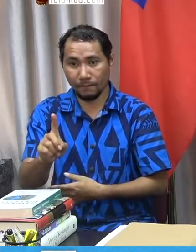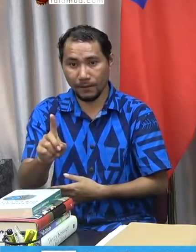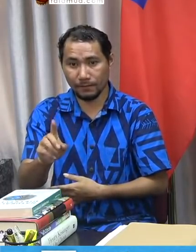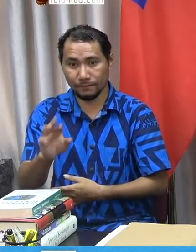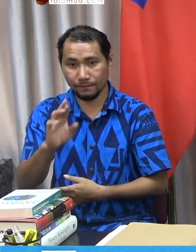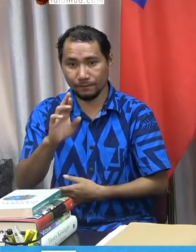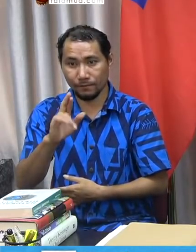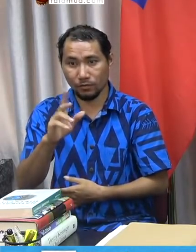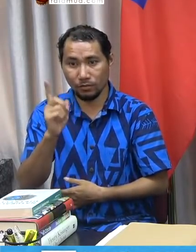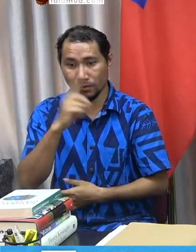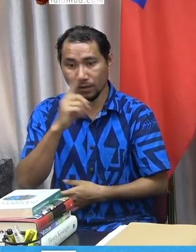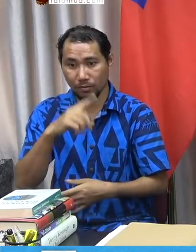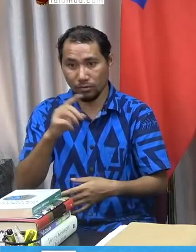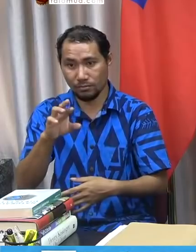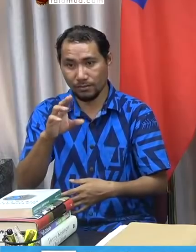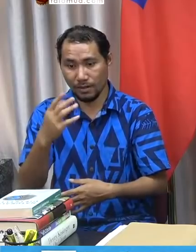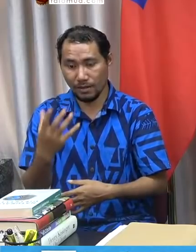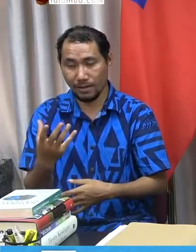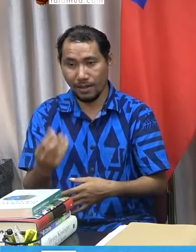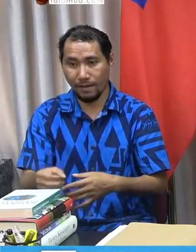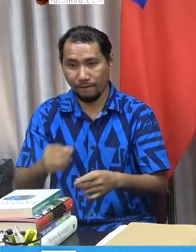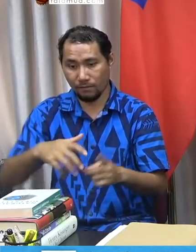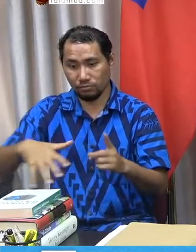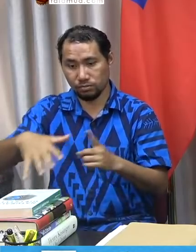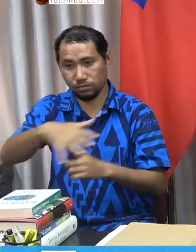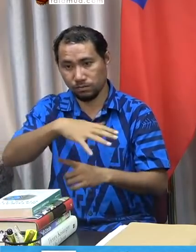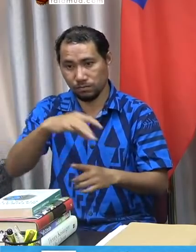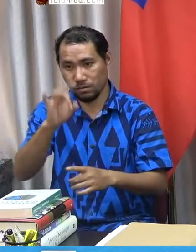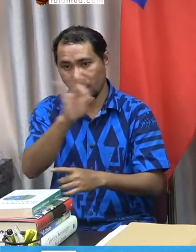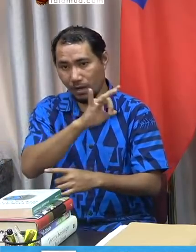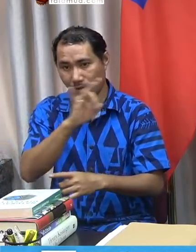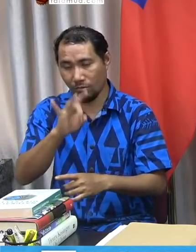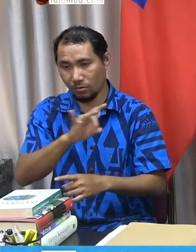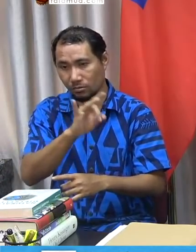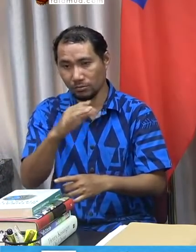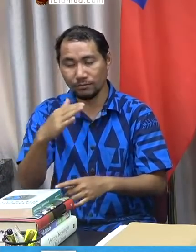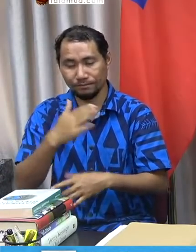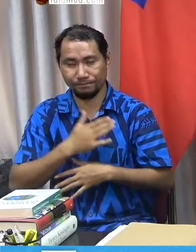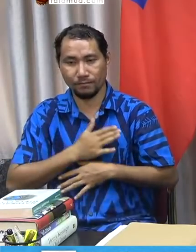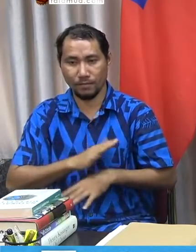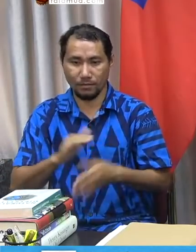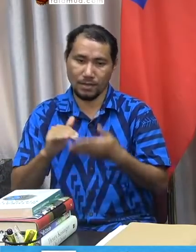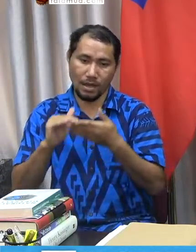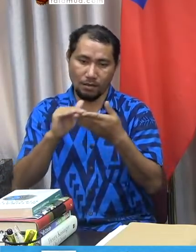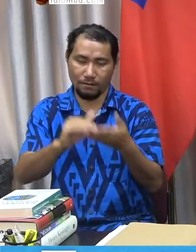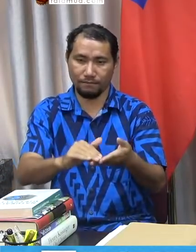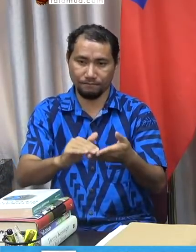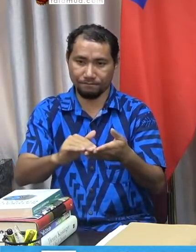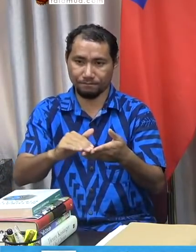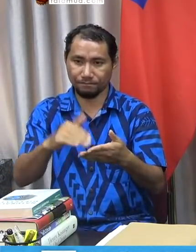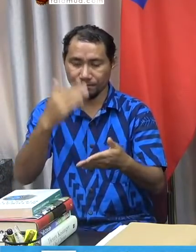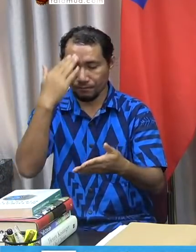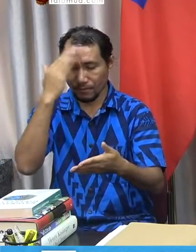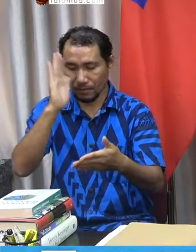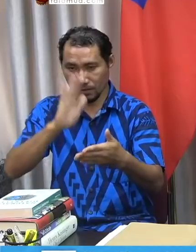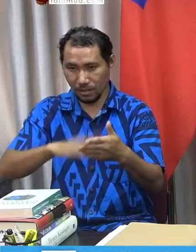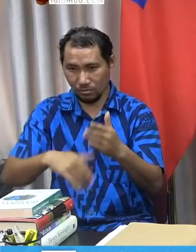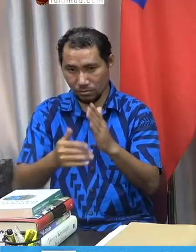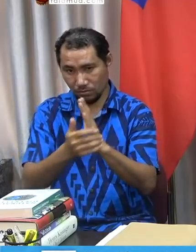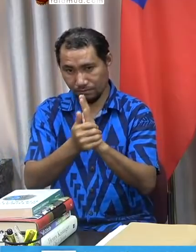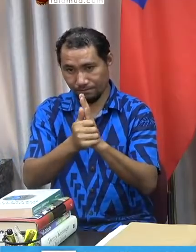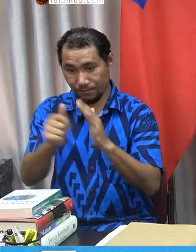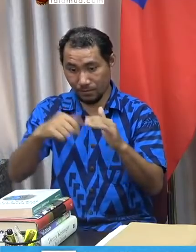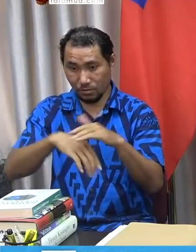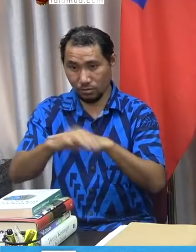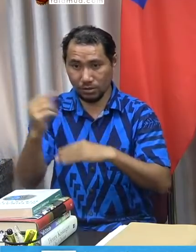manu mo o mia tele le whisoswani ma le tomai ma lea au nanga i tutono le tunu ma